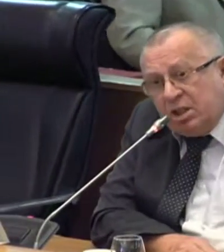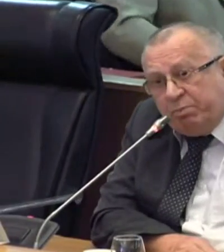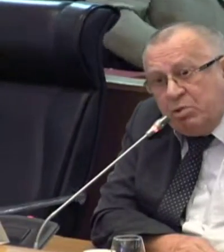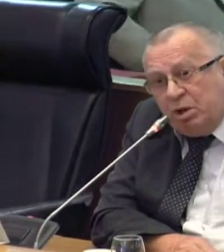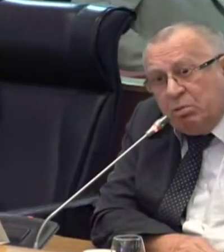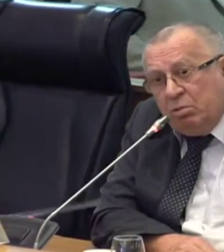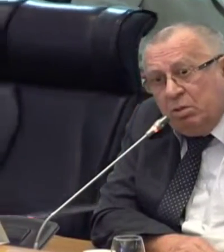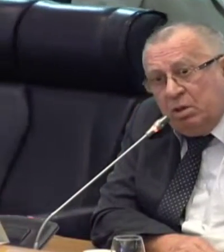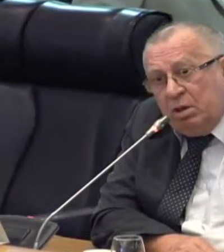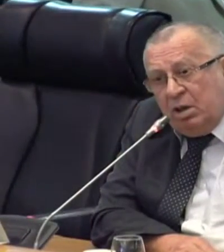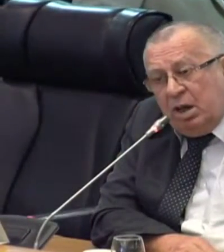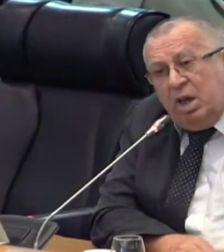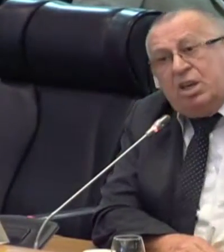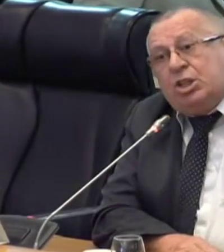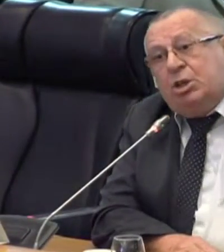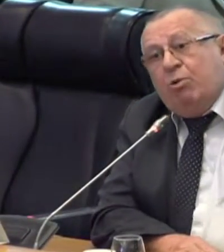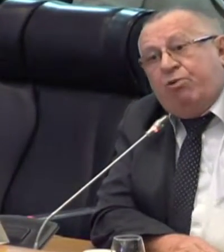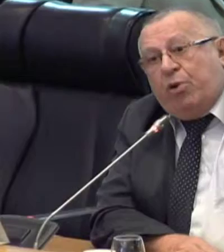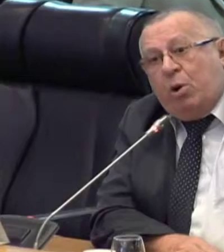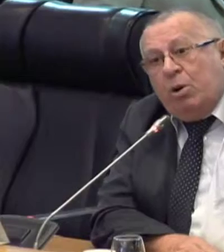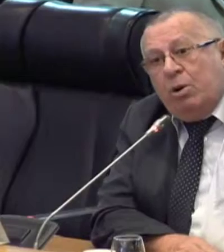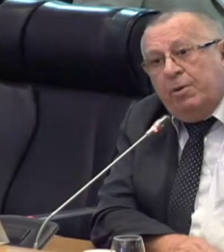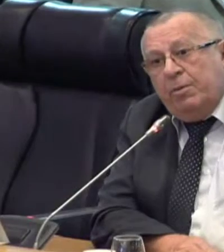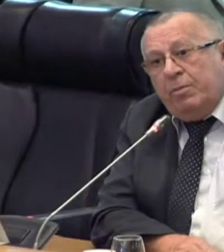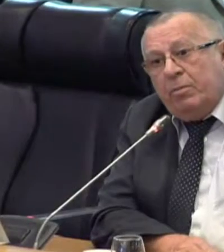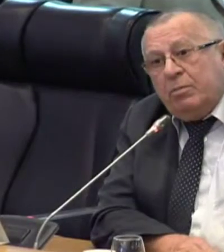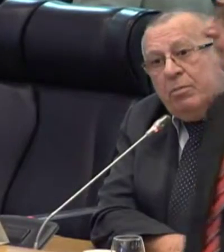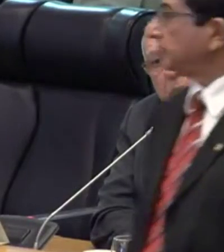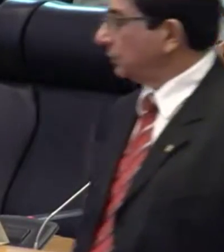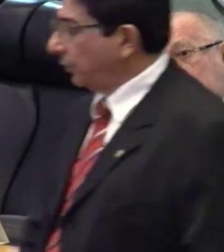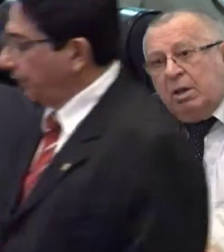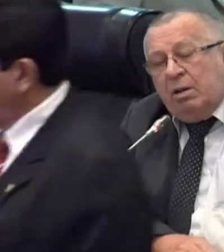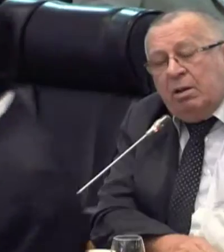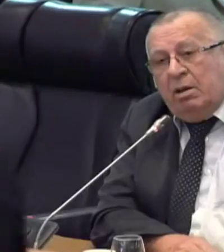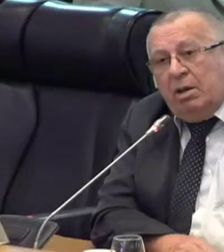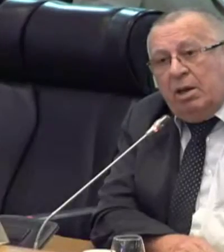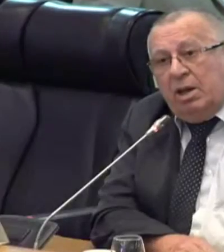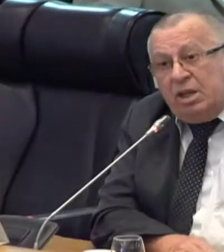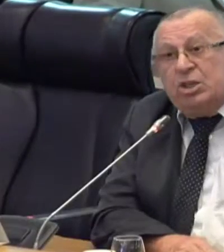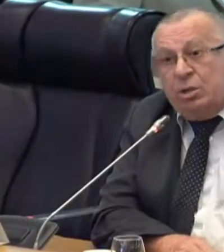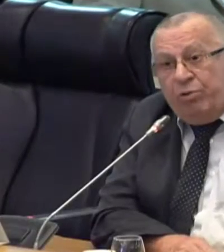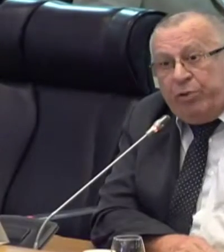vai ser punido? E se o for,